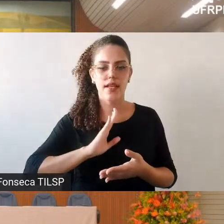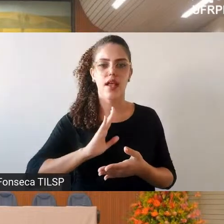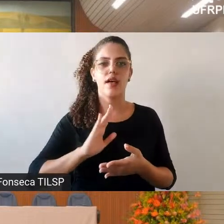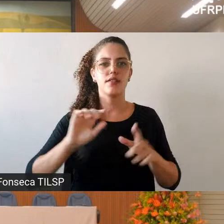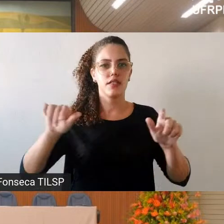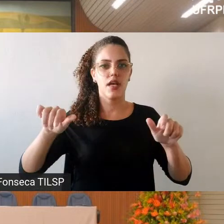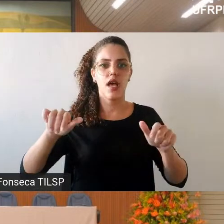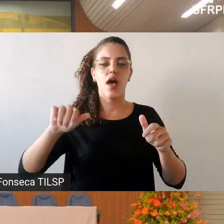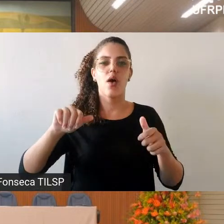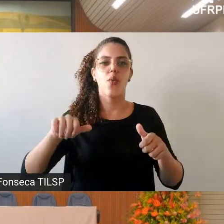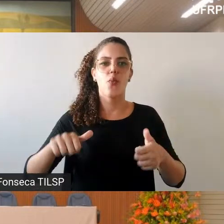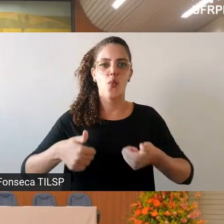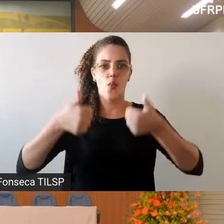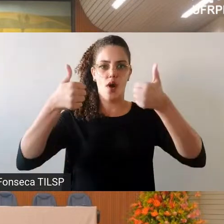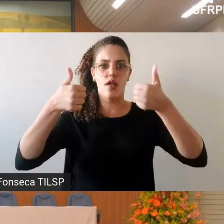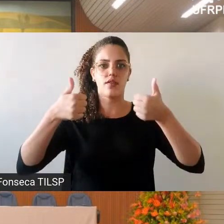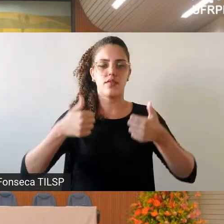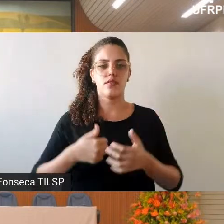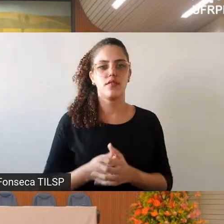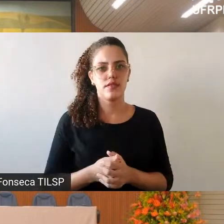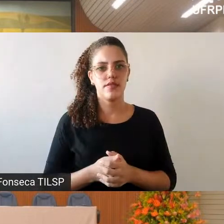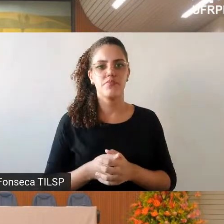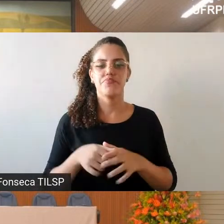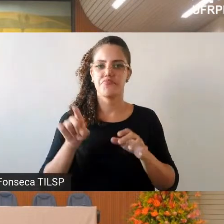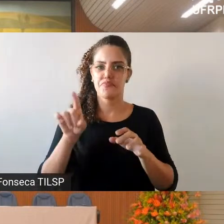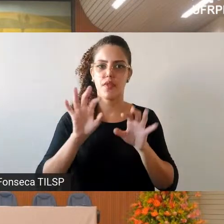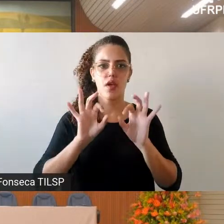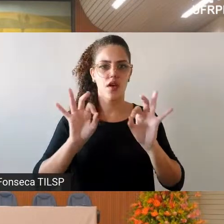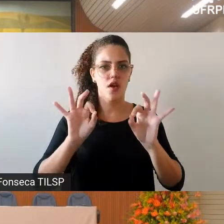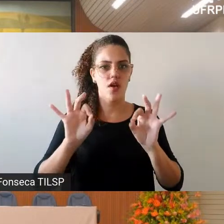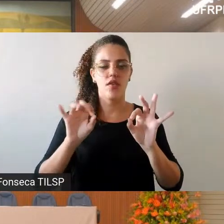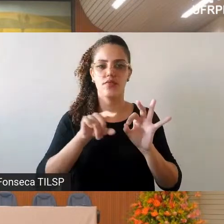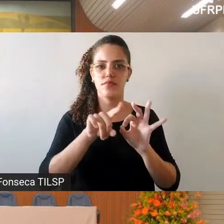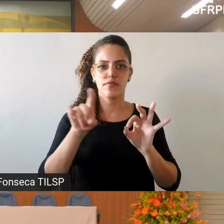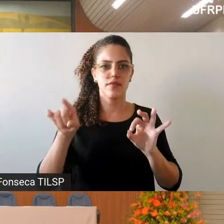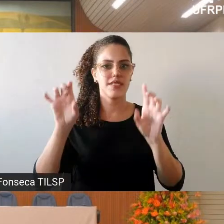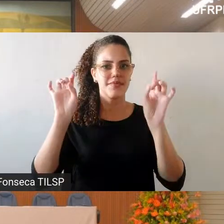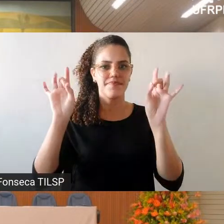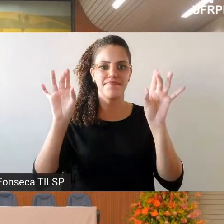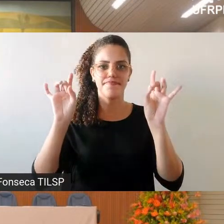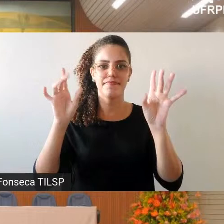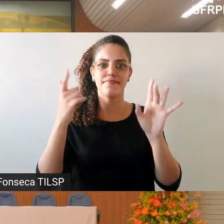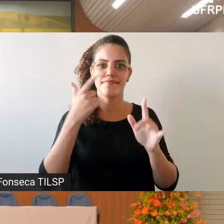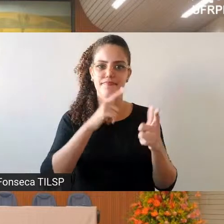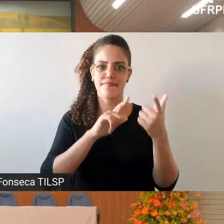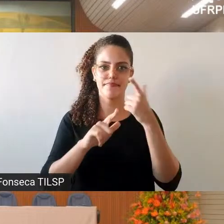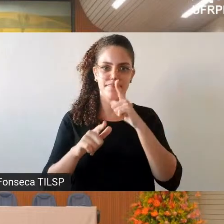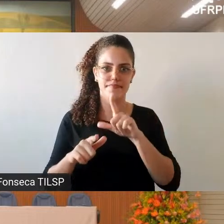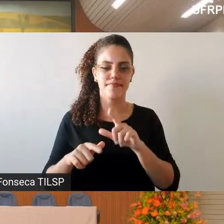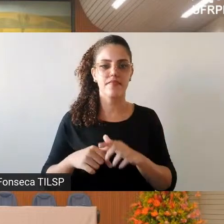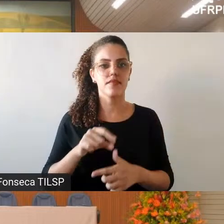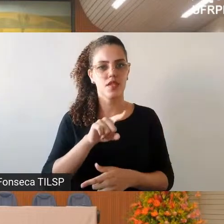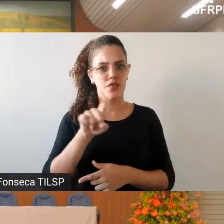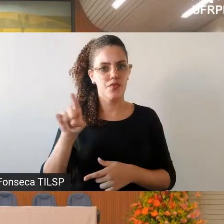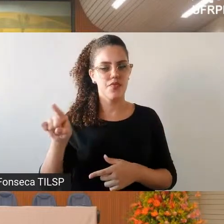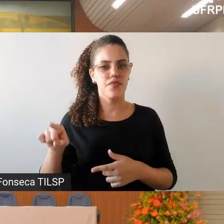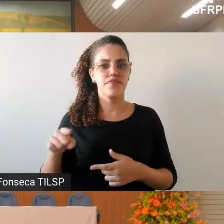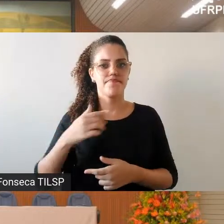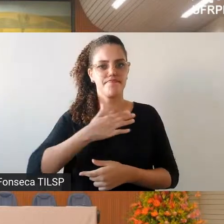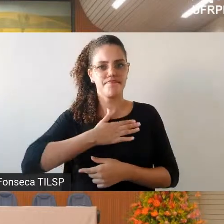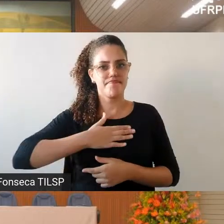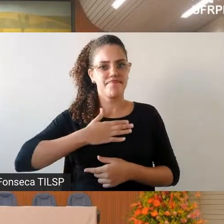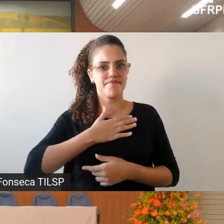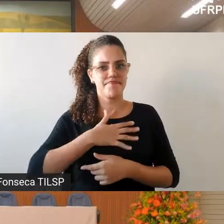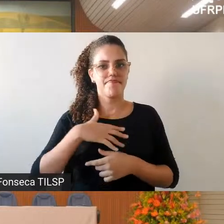nem todos podem ter o privilégio que vocês tiveram. E isso deve ser visto como um motivo de extremo orgulho para vocês e para